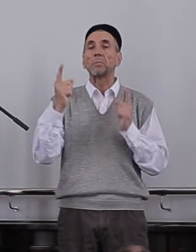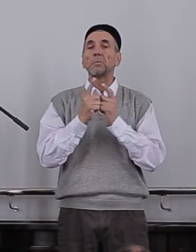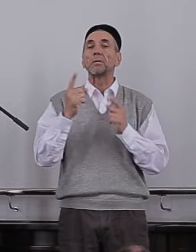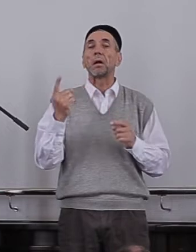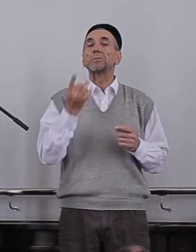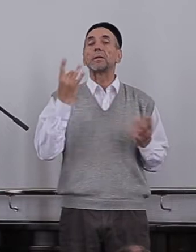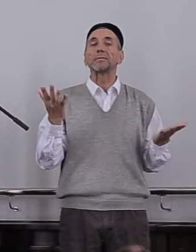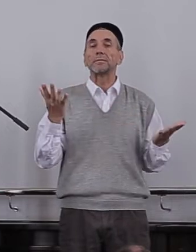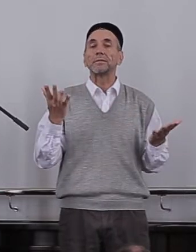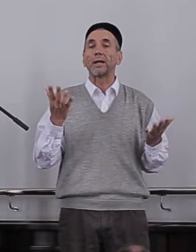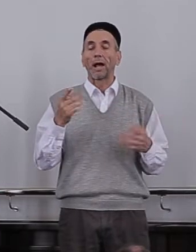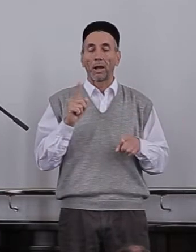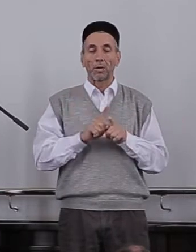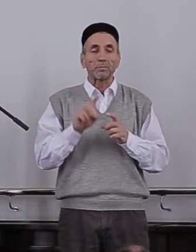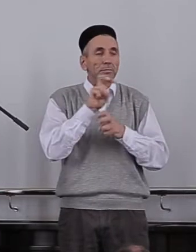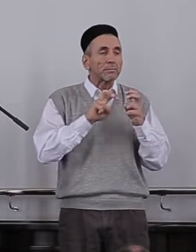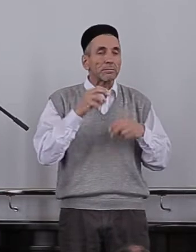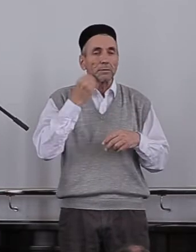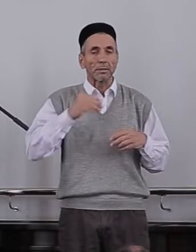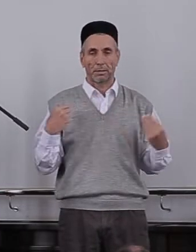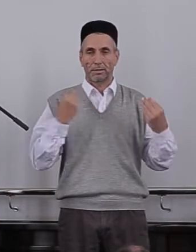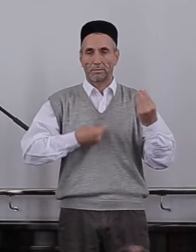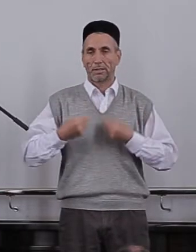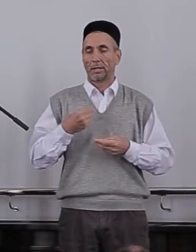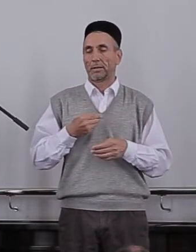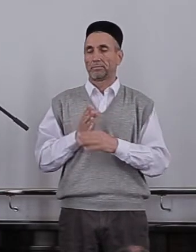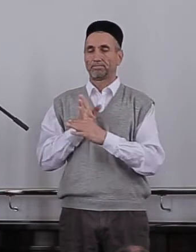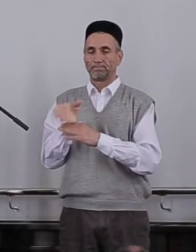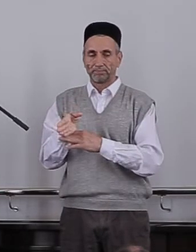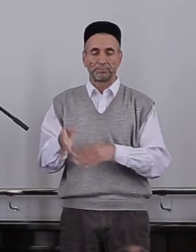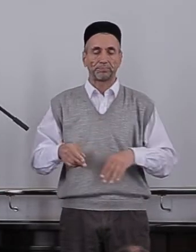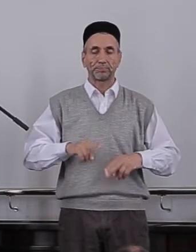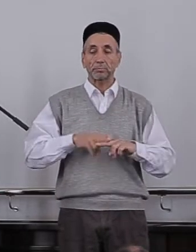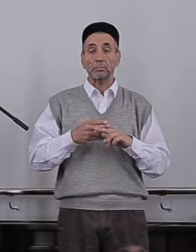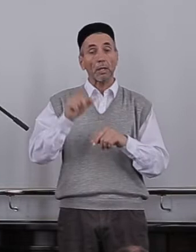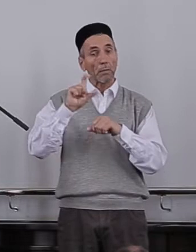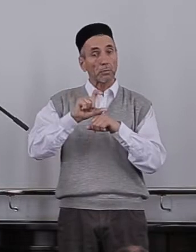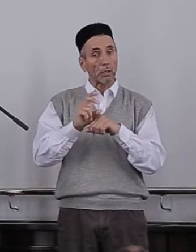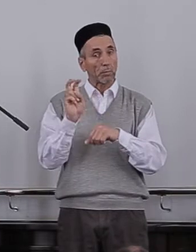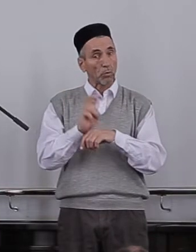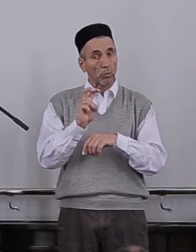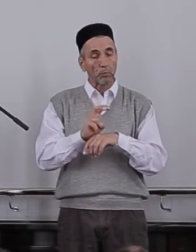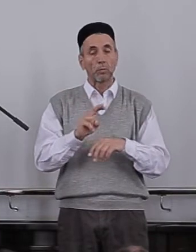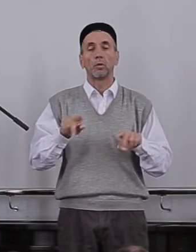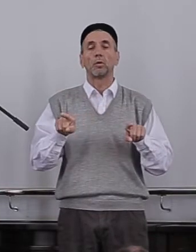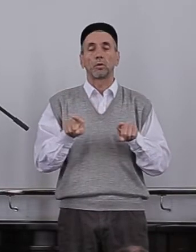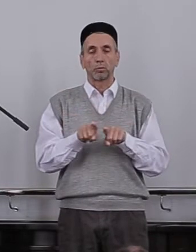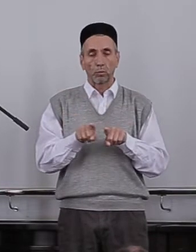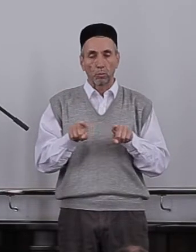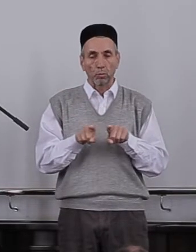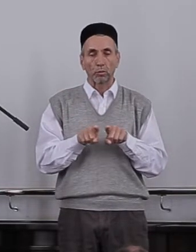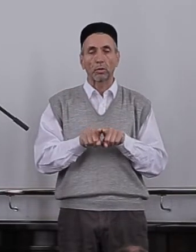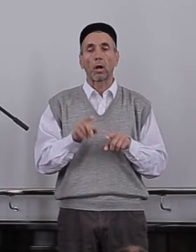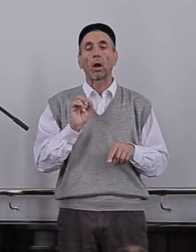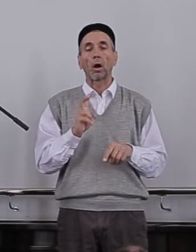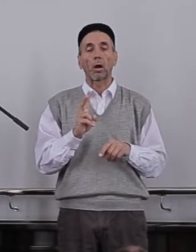izle bakın ki yeni ki barı idik. Münah hırmatlı canavar. Meşitte külgende de biz bitinde